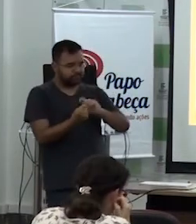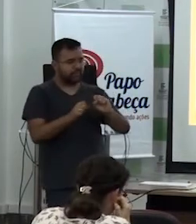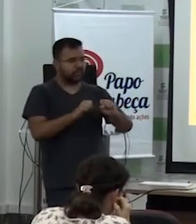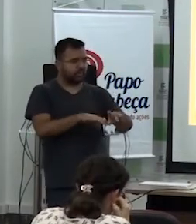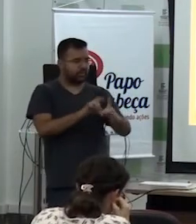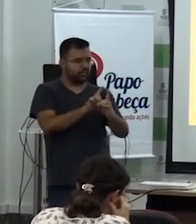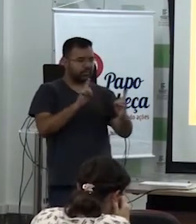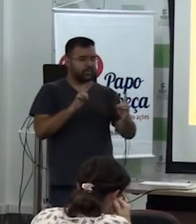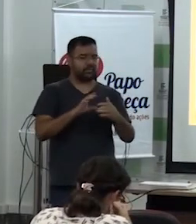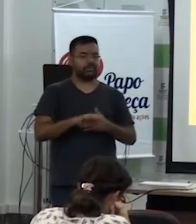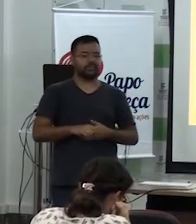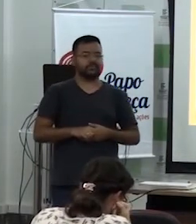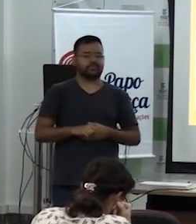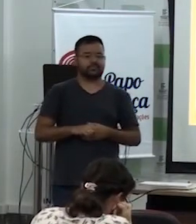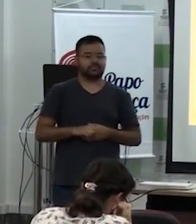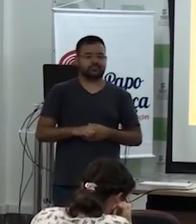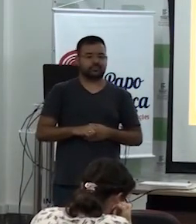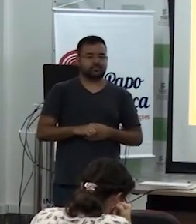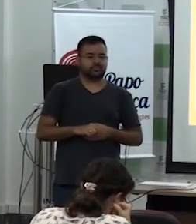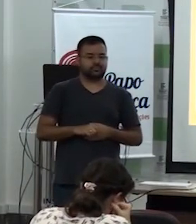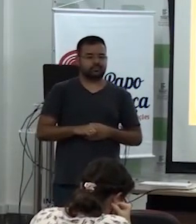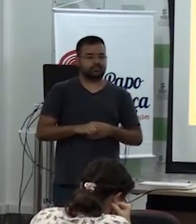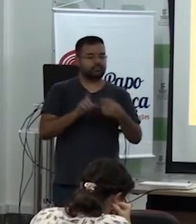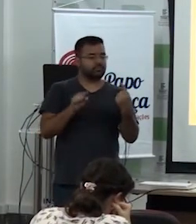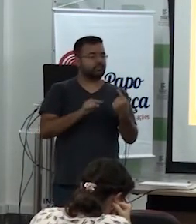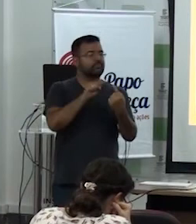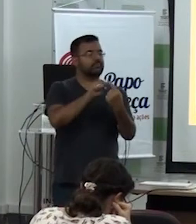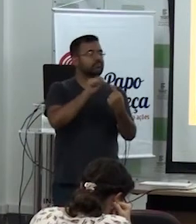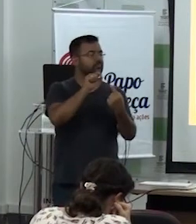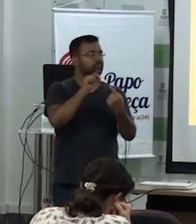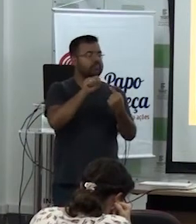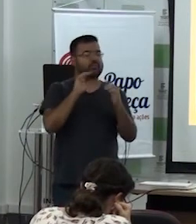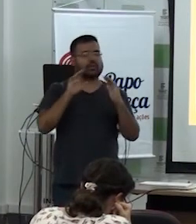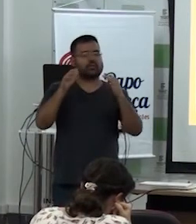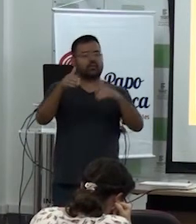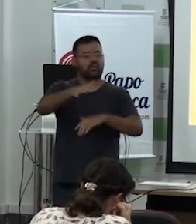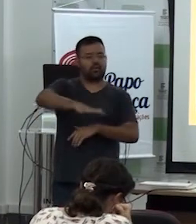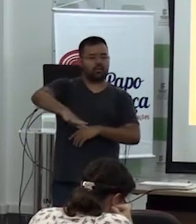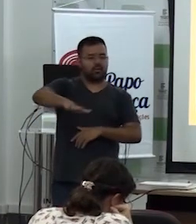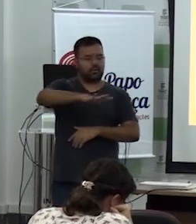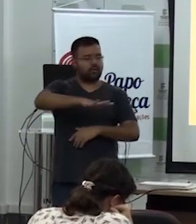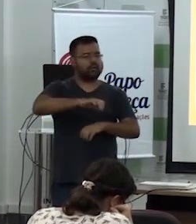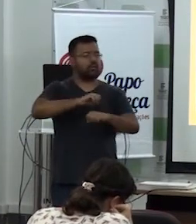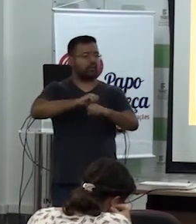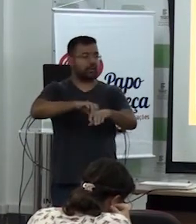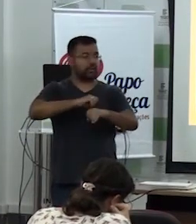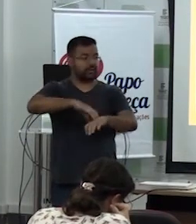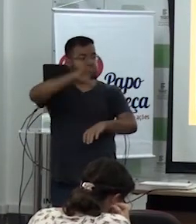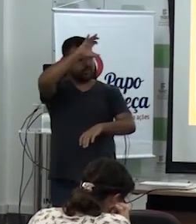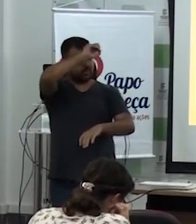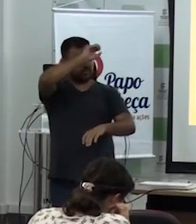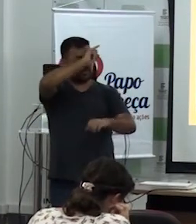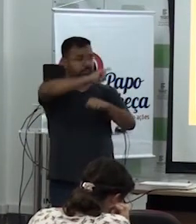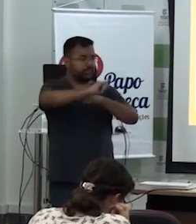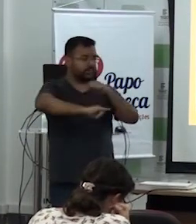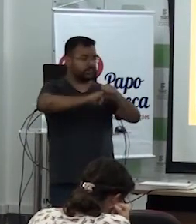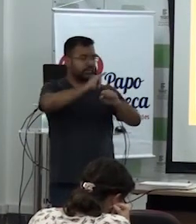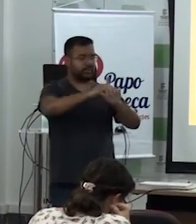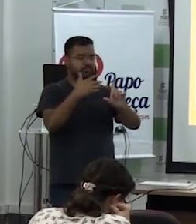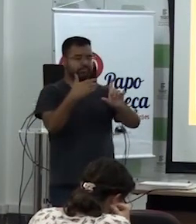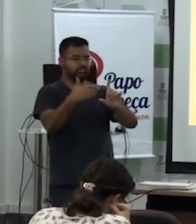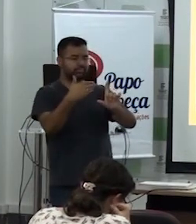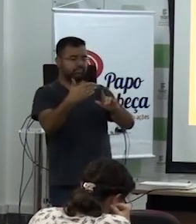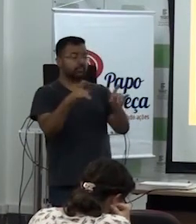são de referência, educação à distância, para, especificamente para o ensino e aprendizagem de programação. E também a